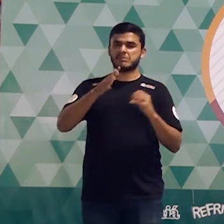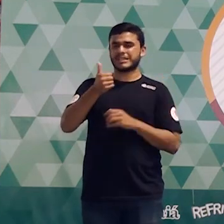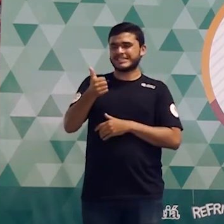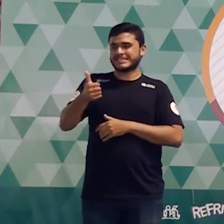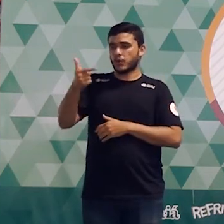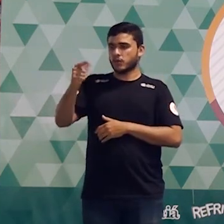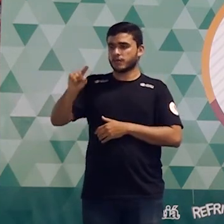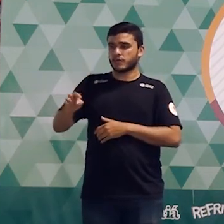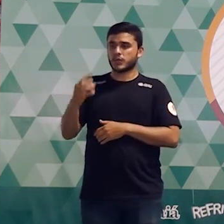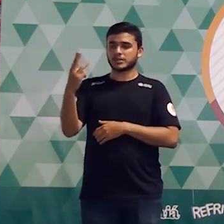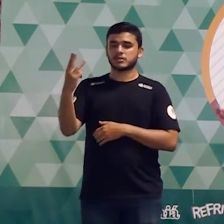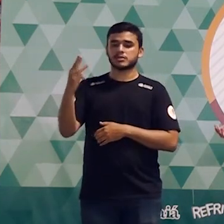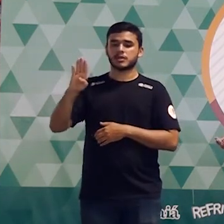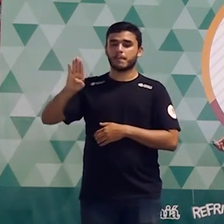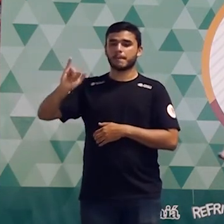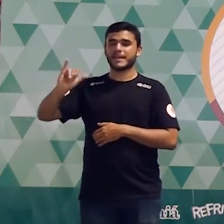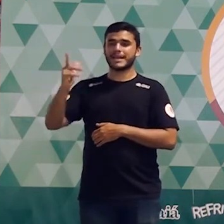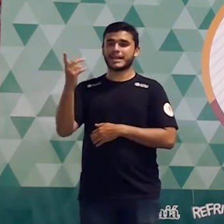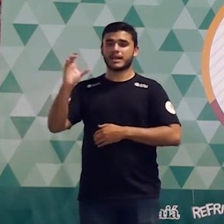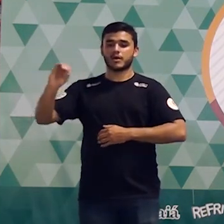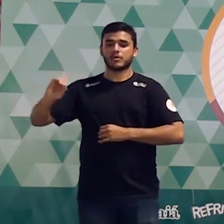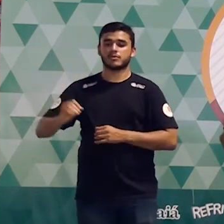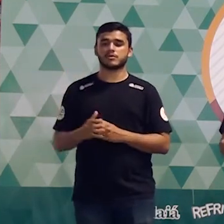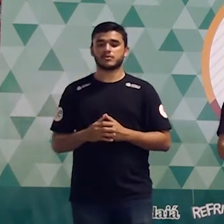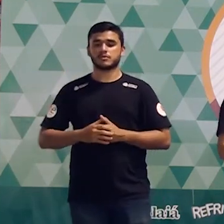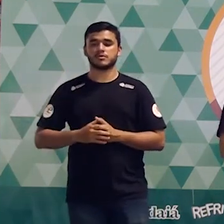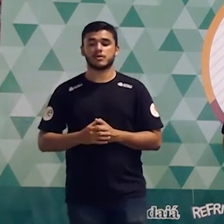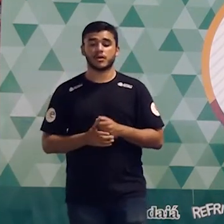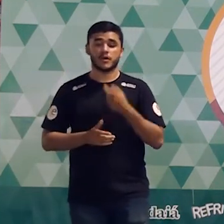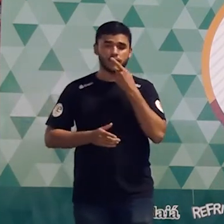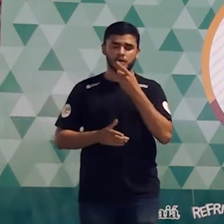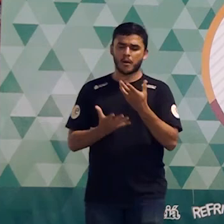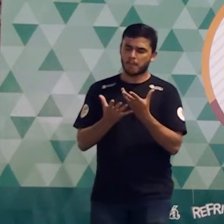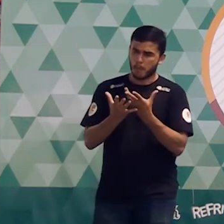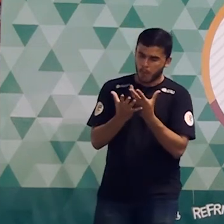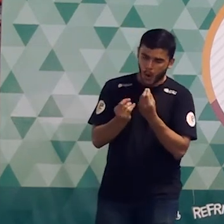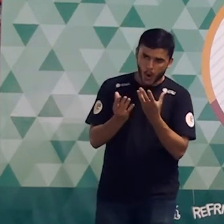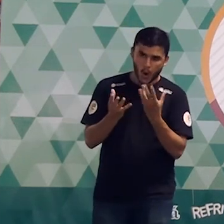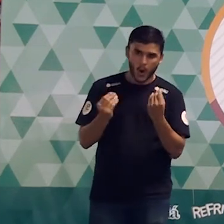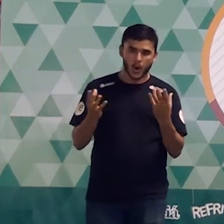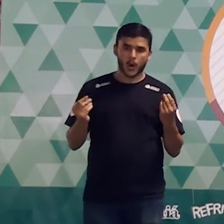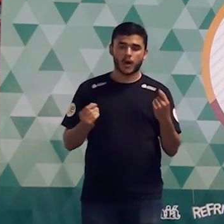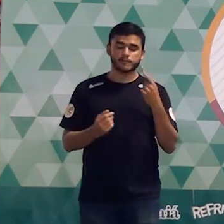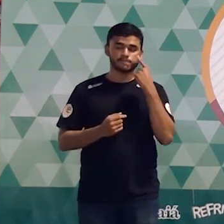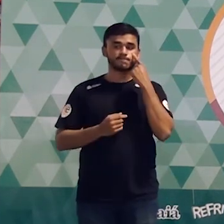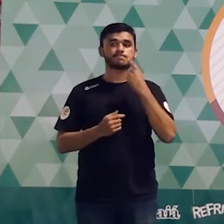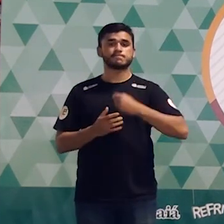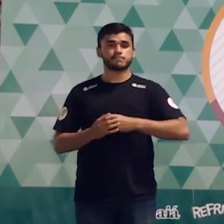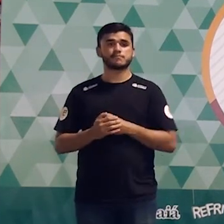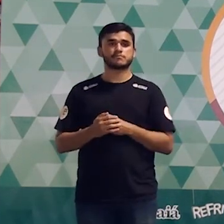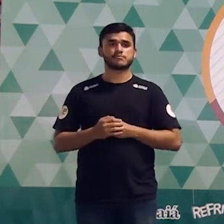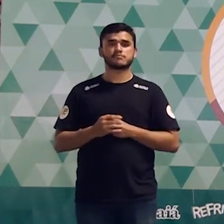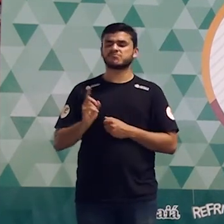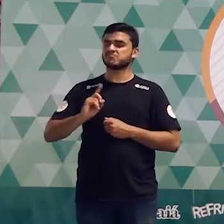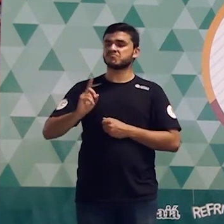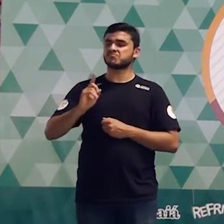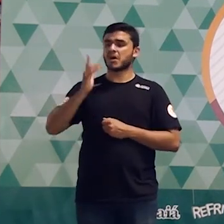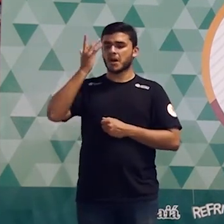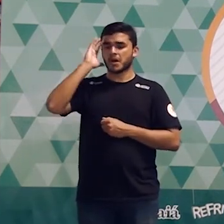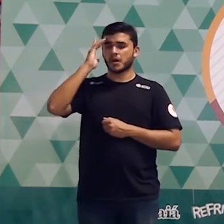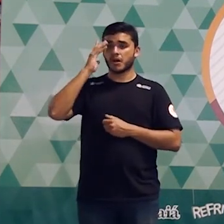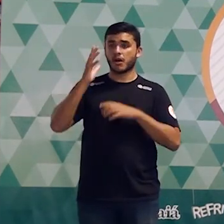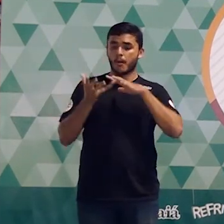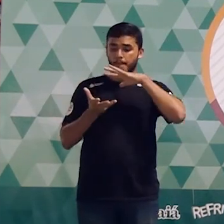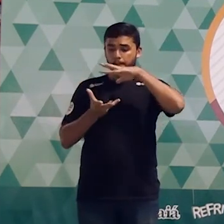ter canto para a gente viver. 12 bilhões de pessoas é gente demais, né? É não. O